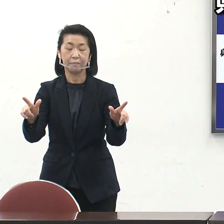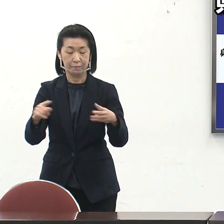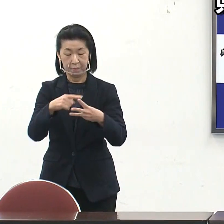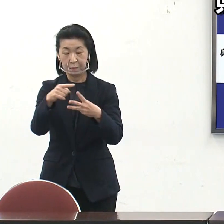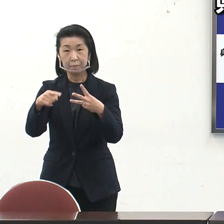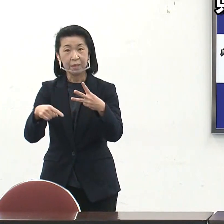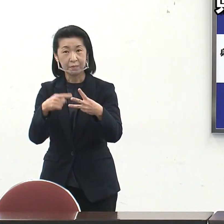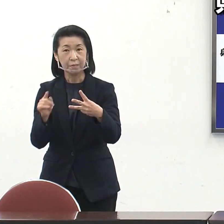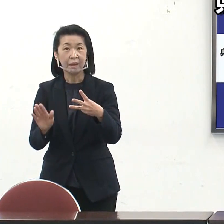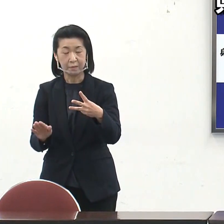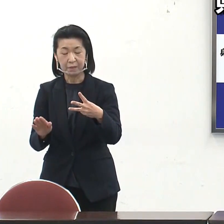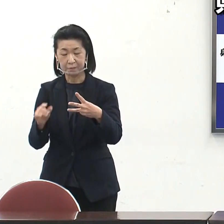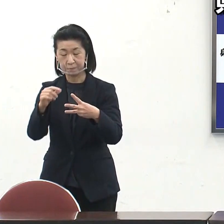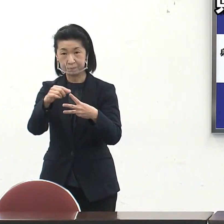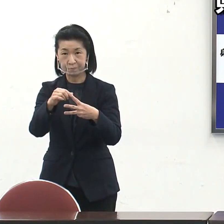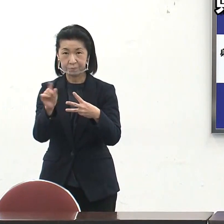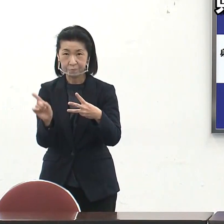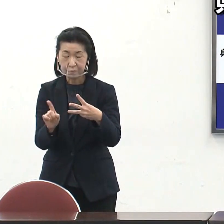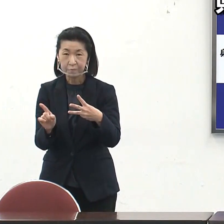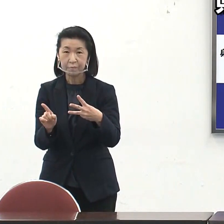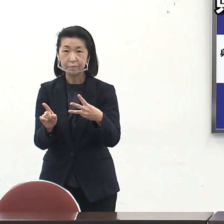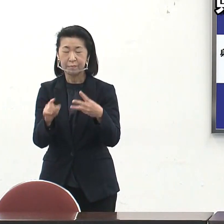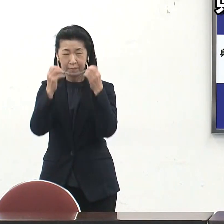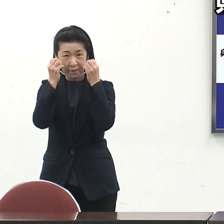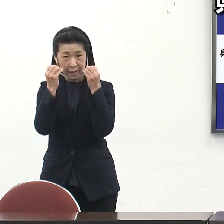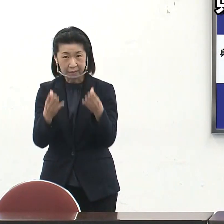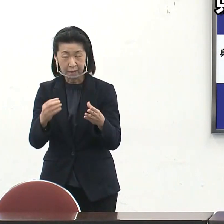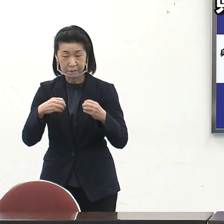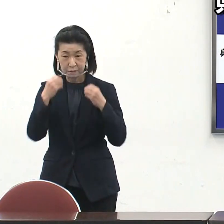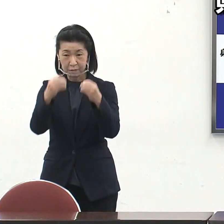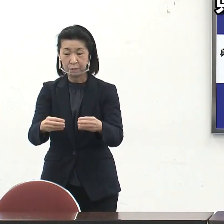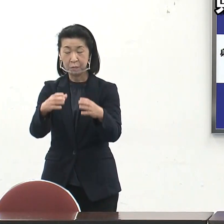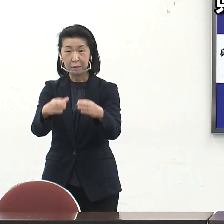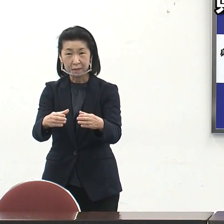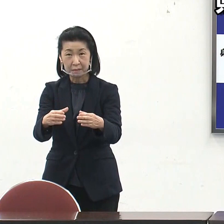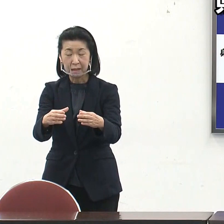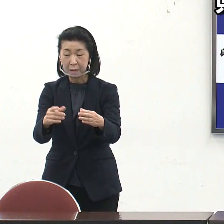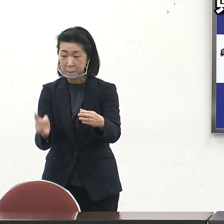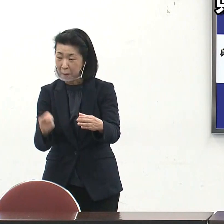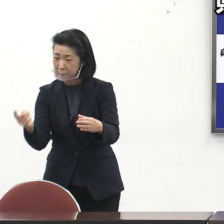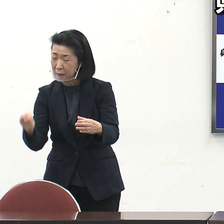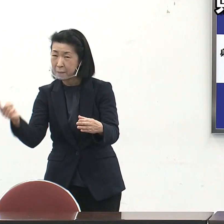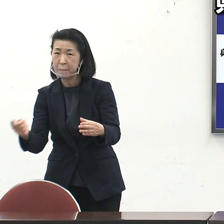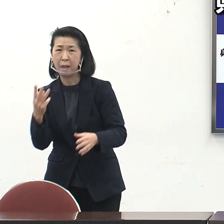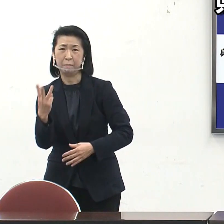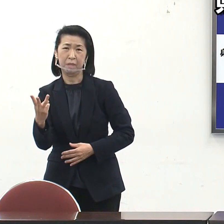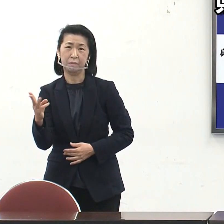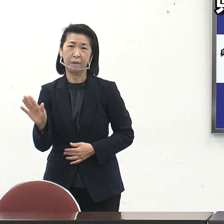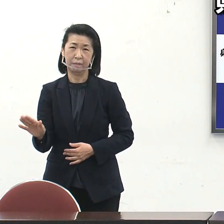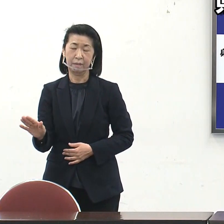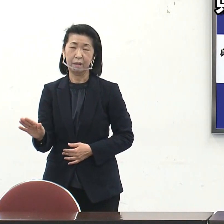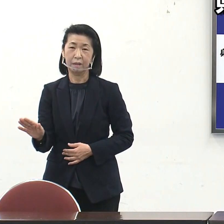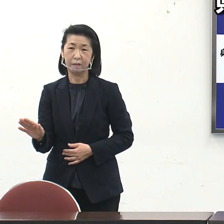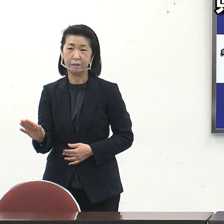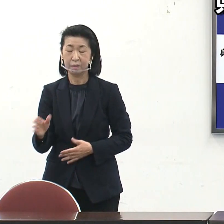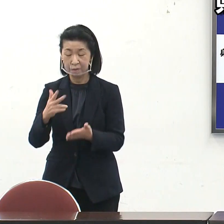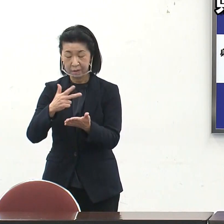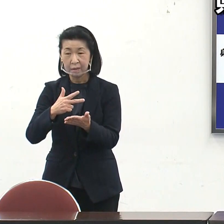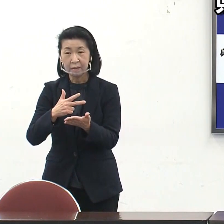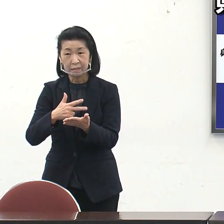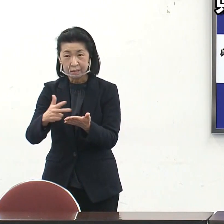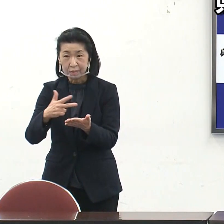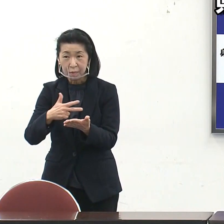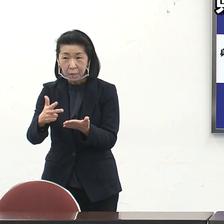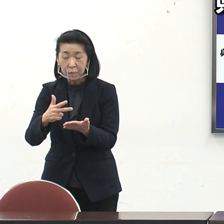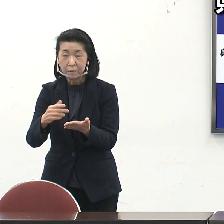3点でございます。まず1点目ですが、新たなクラスターの発生3件についてでございます。お手元にありますク